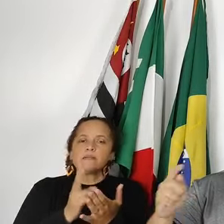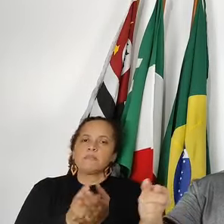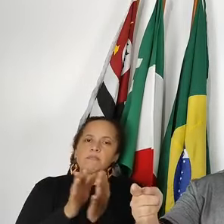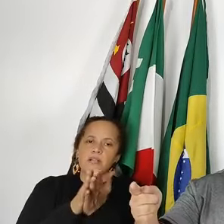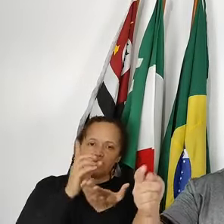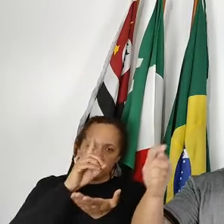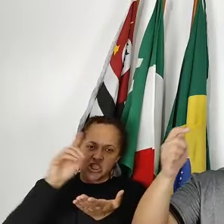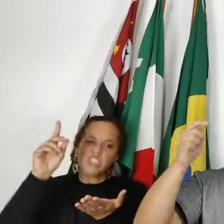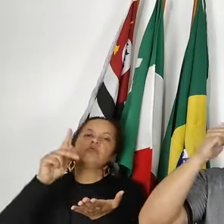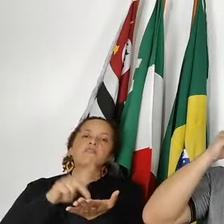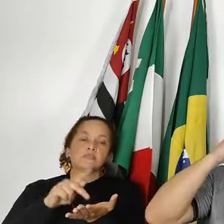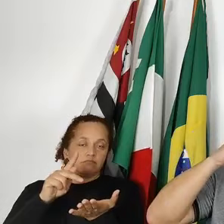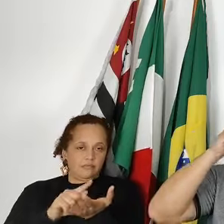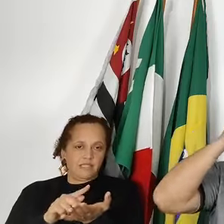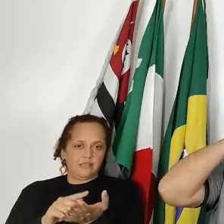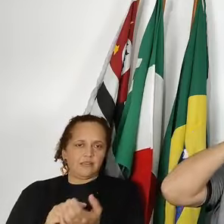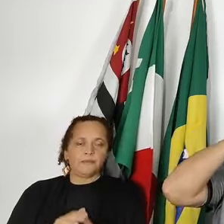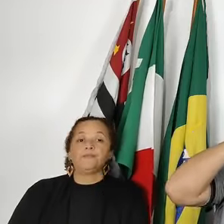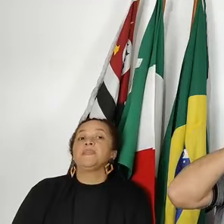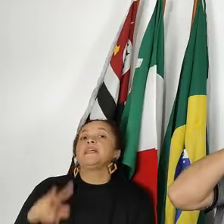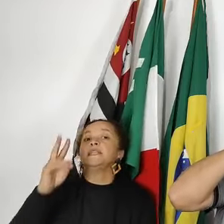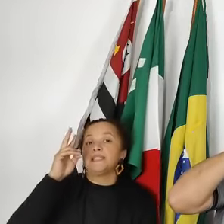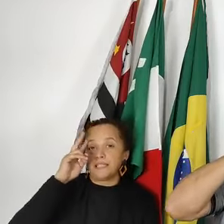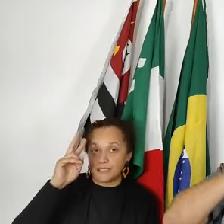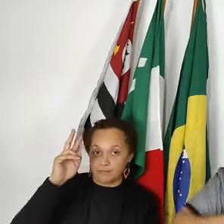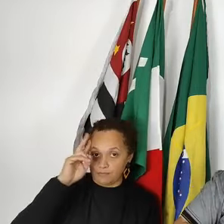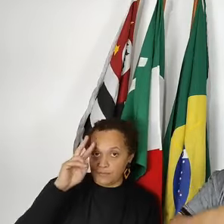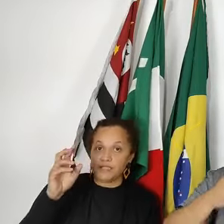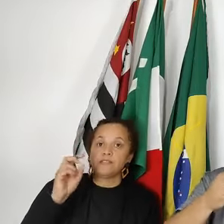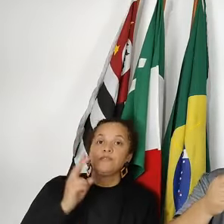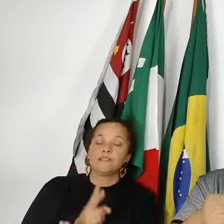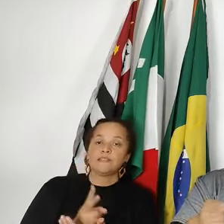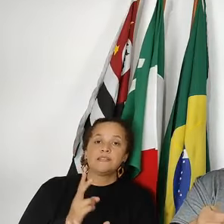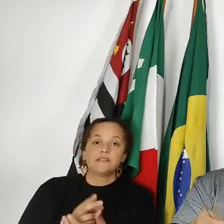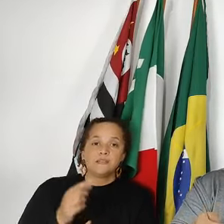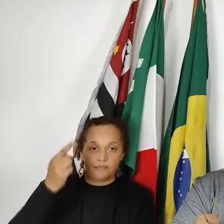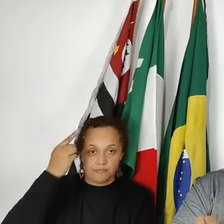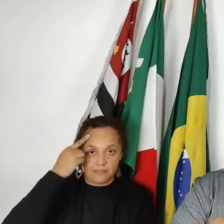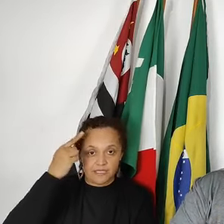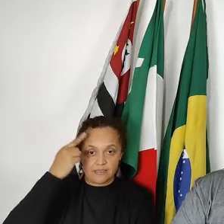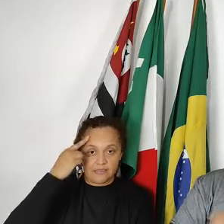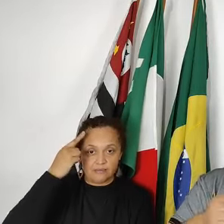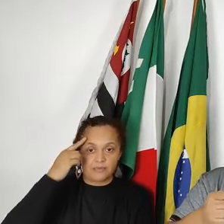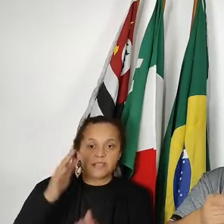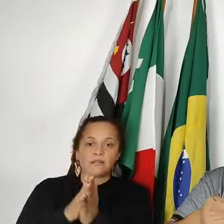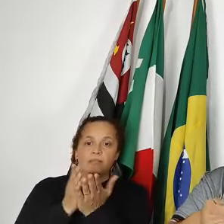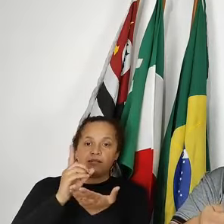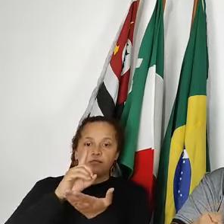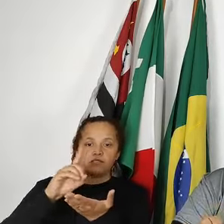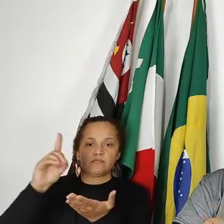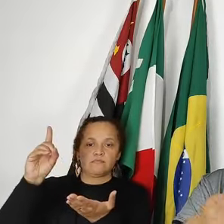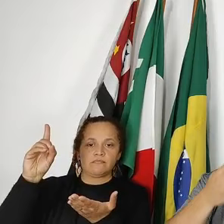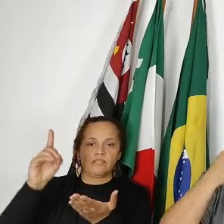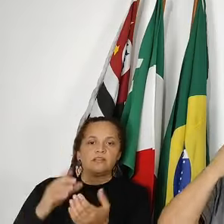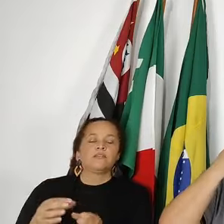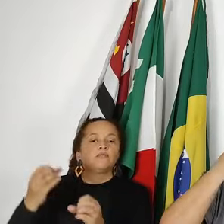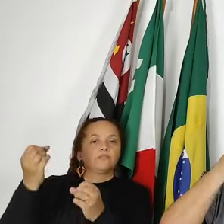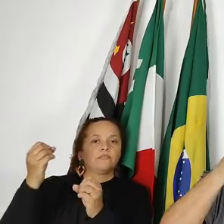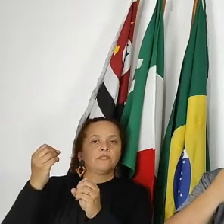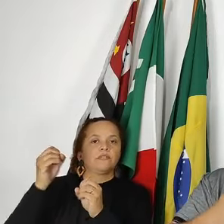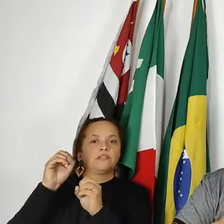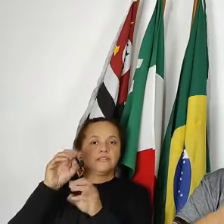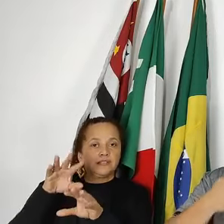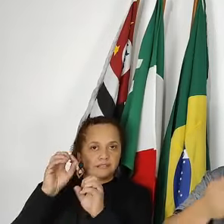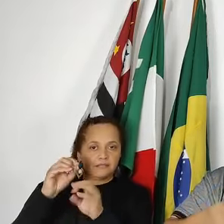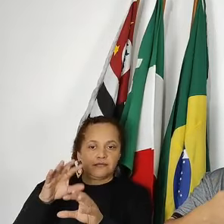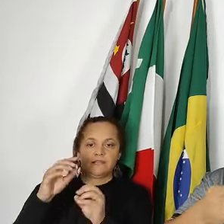De novo, nós trazendo cativo todo o pensamento a essa palavra, a esse ensinamento. Nossa